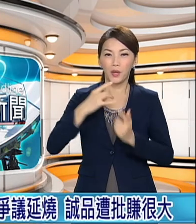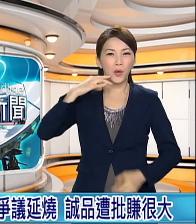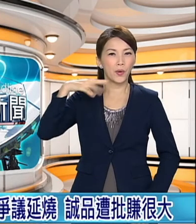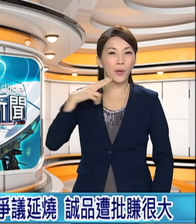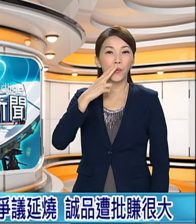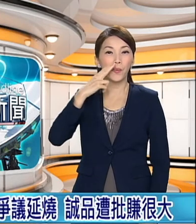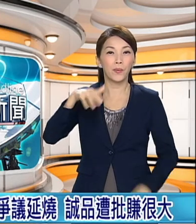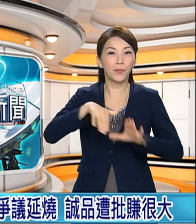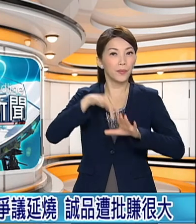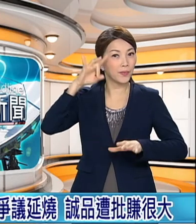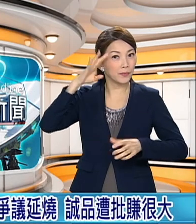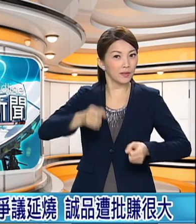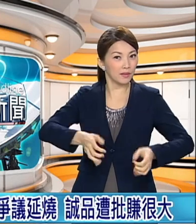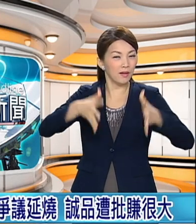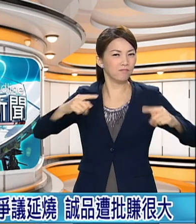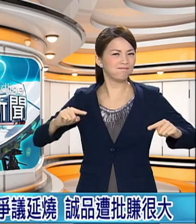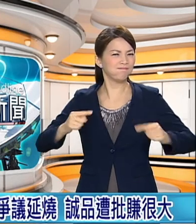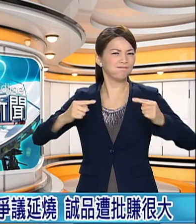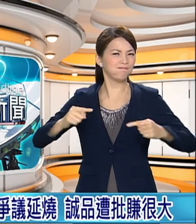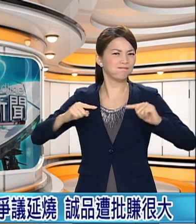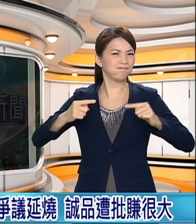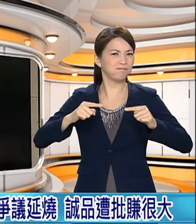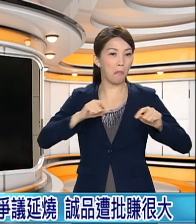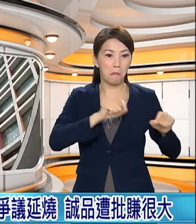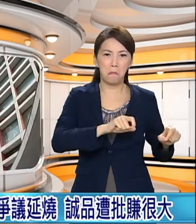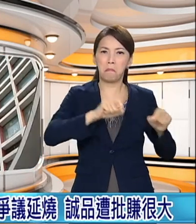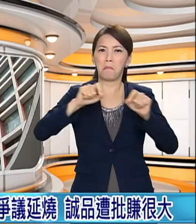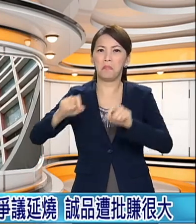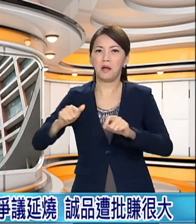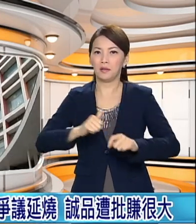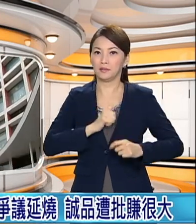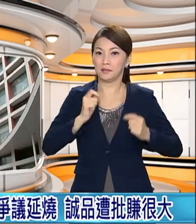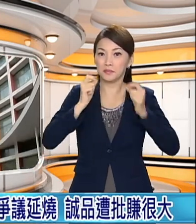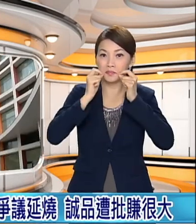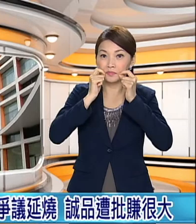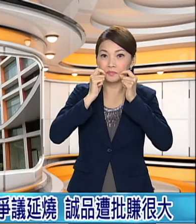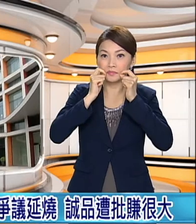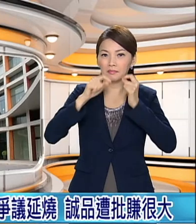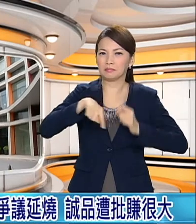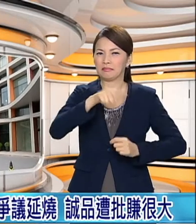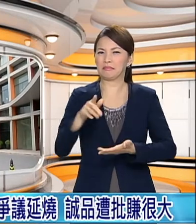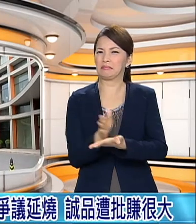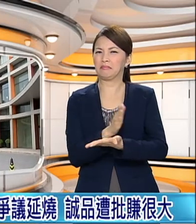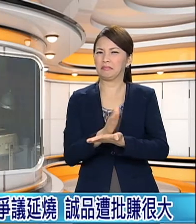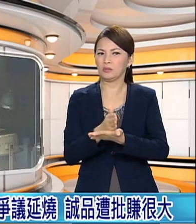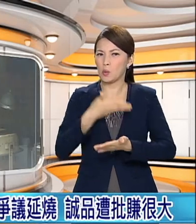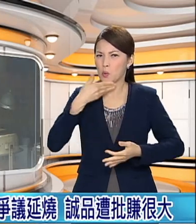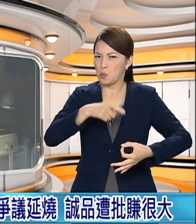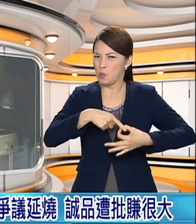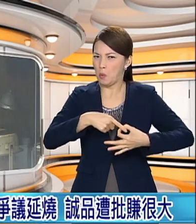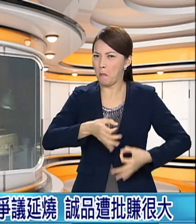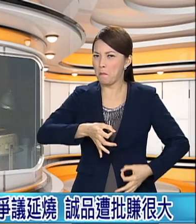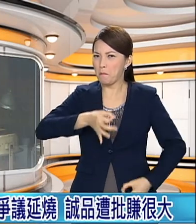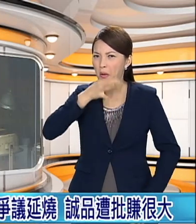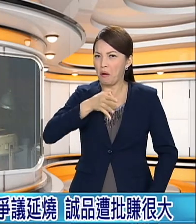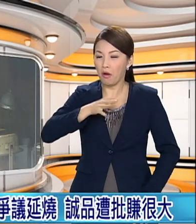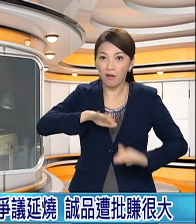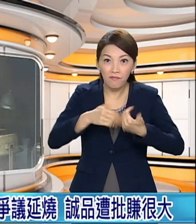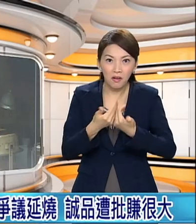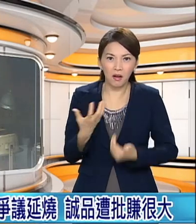台北松烟文创大楼争议，烟烧到了成品，外界质疑成品赚很大，却不